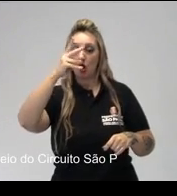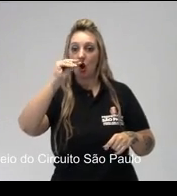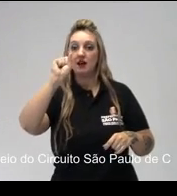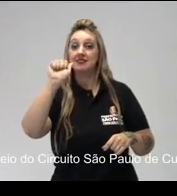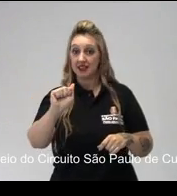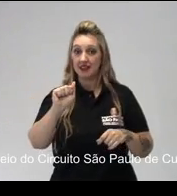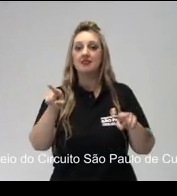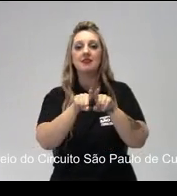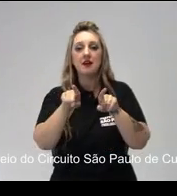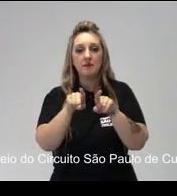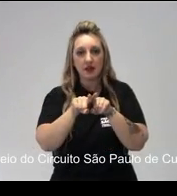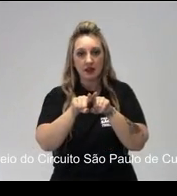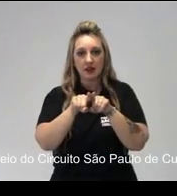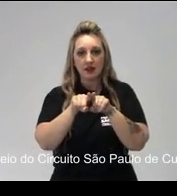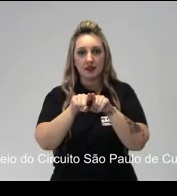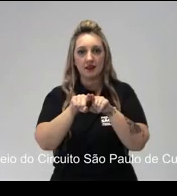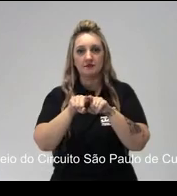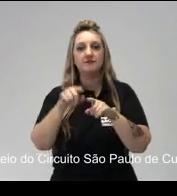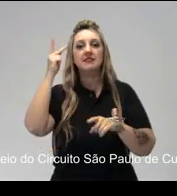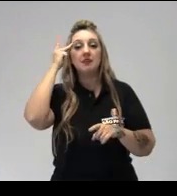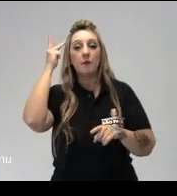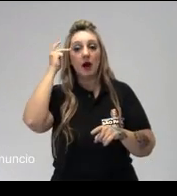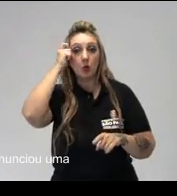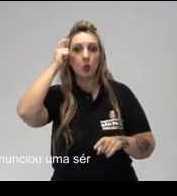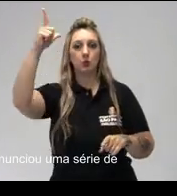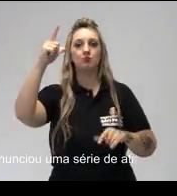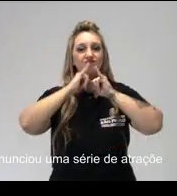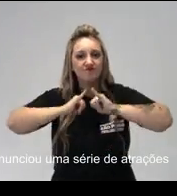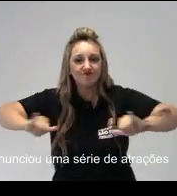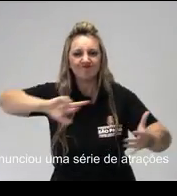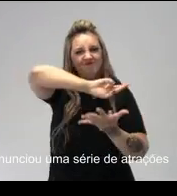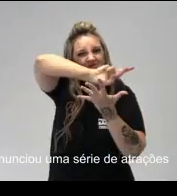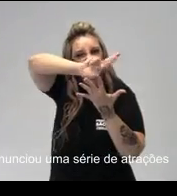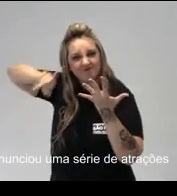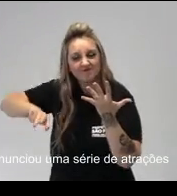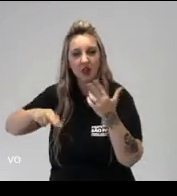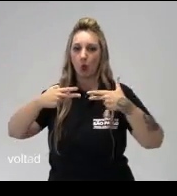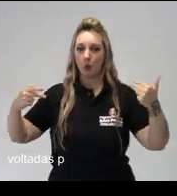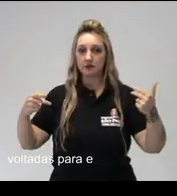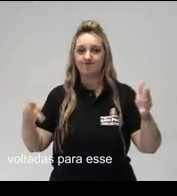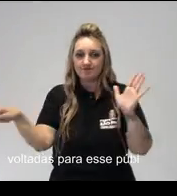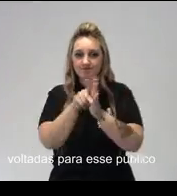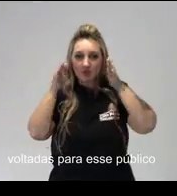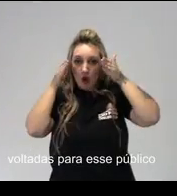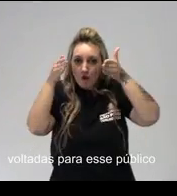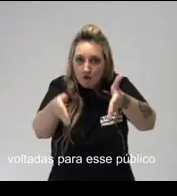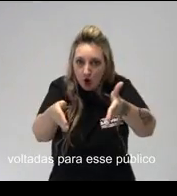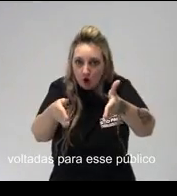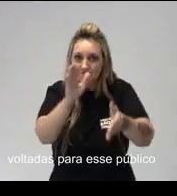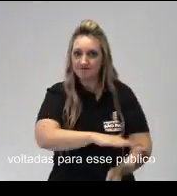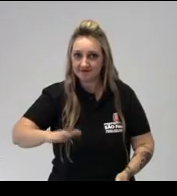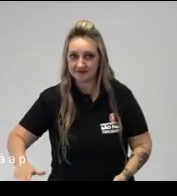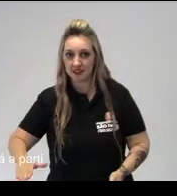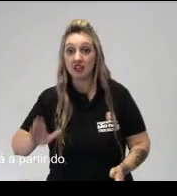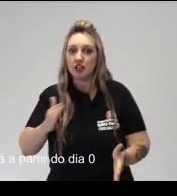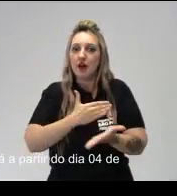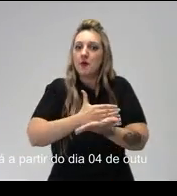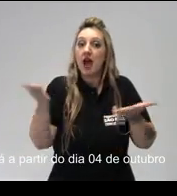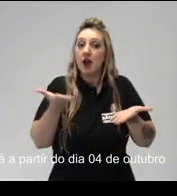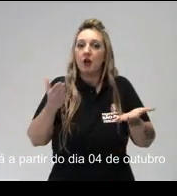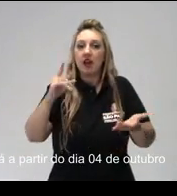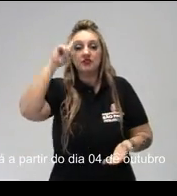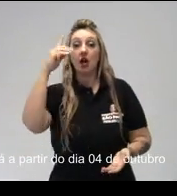por meio do Circuito São Paulo de Cultura, anunciou uma série de atrações voltadas para esse público já a